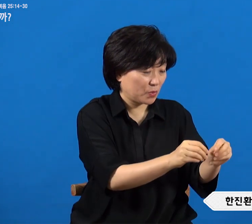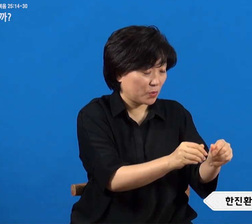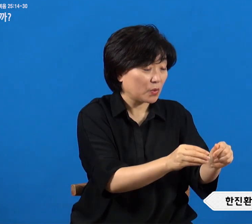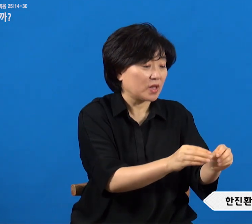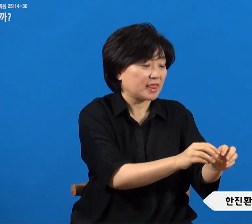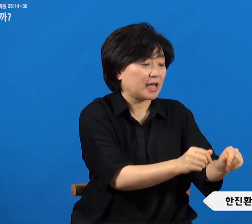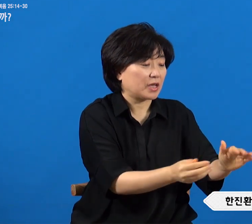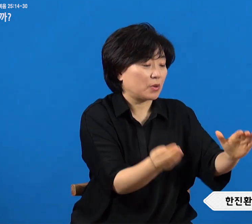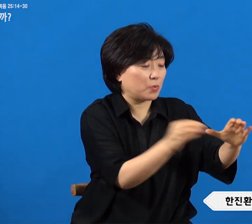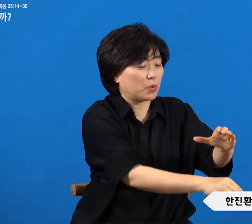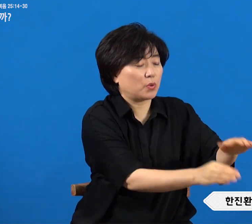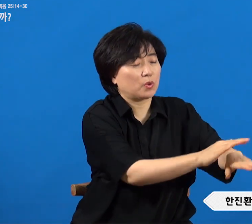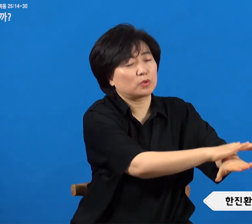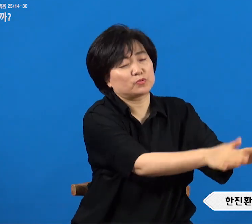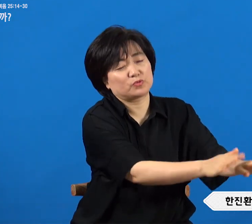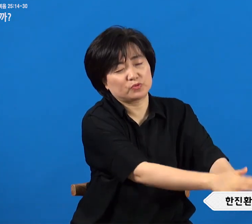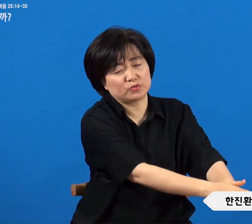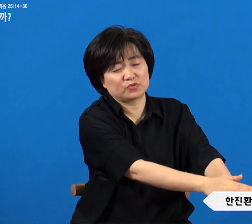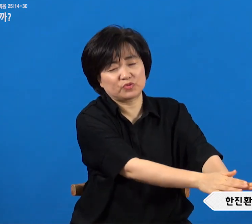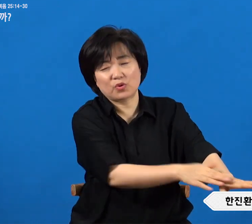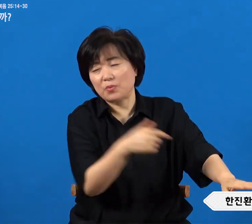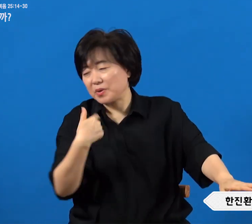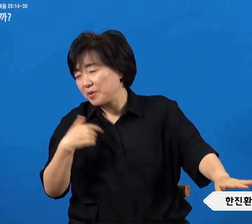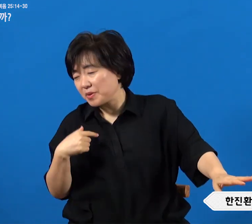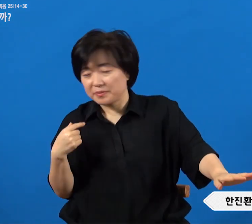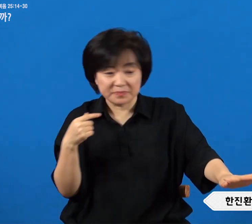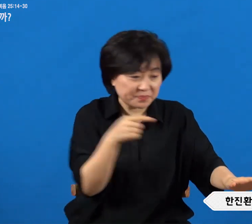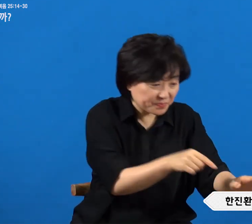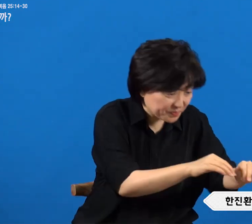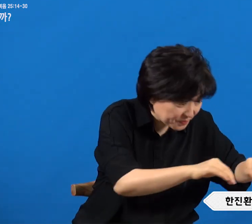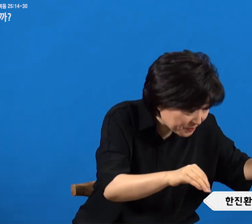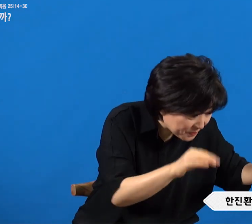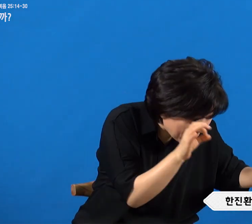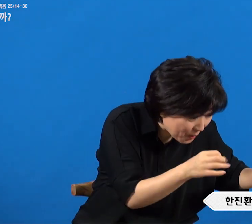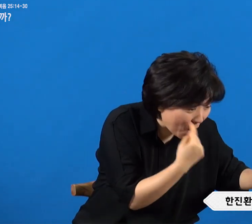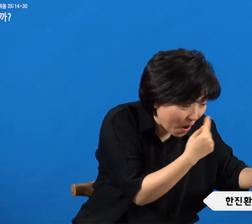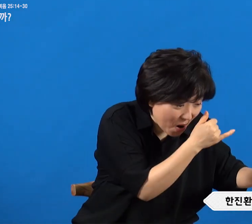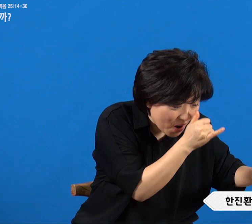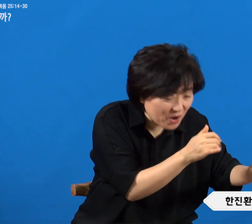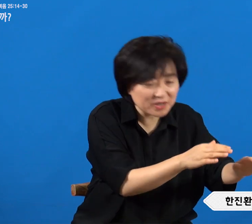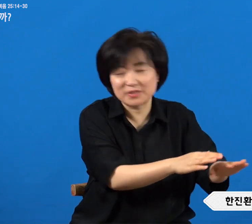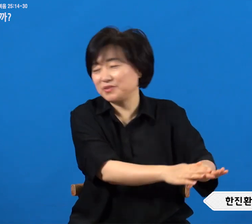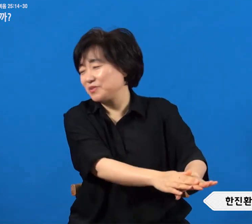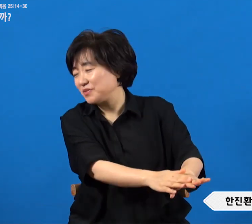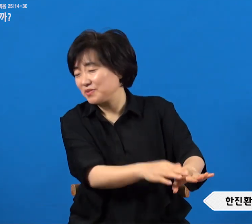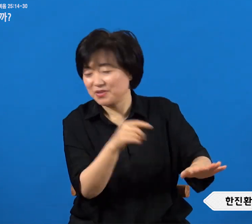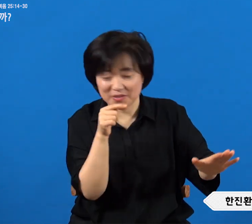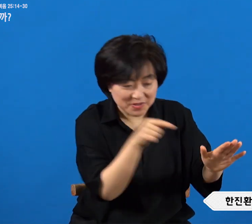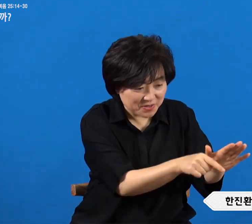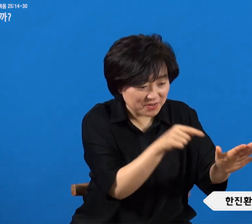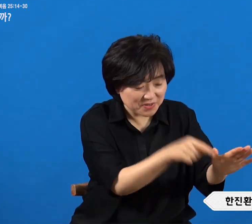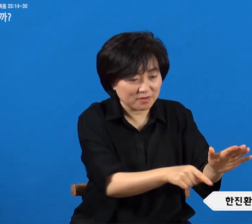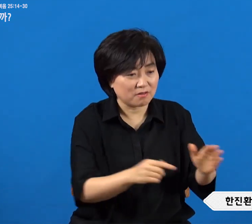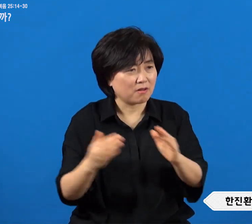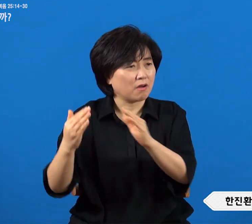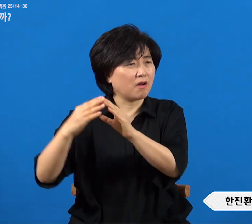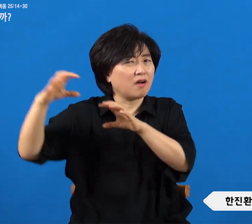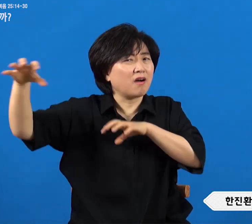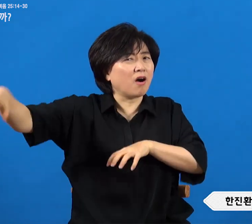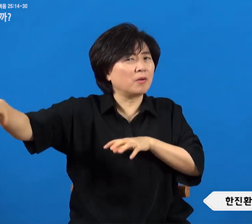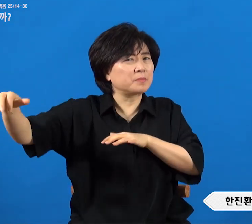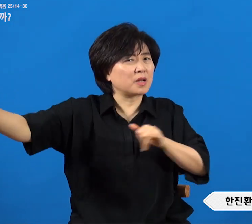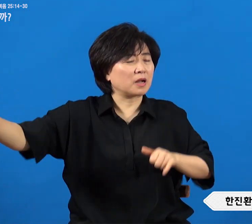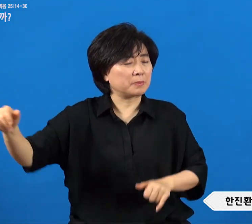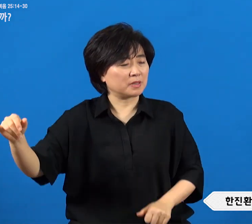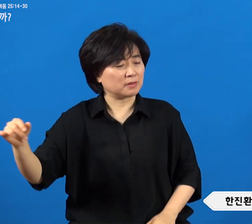사는 사람이 저 구두쇠가 매일 어디를 저렇게 갈까 이상해서 살살 따라가 보았더니 그